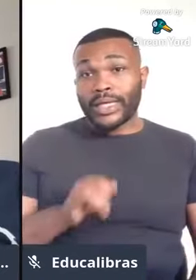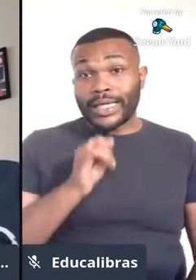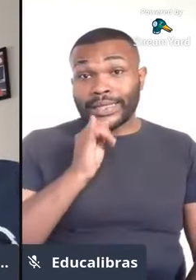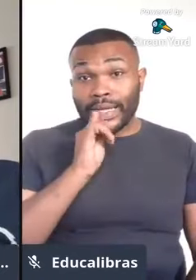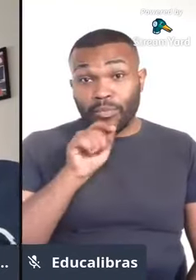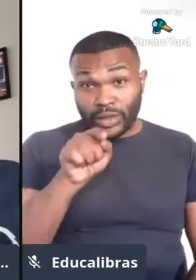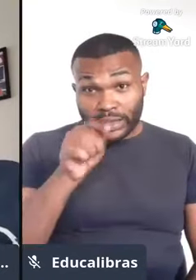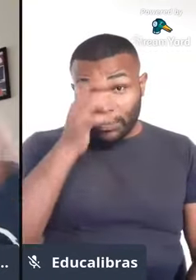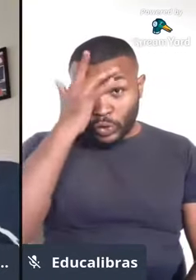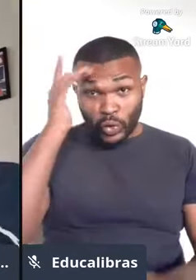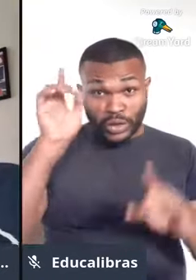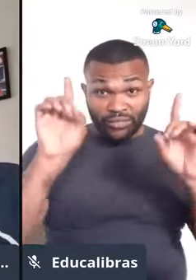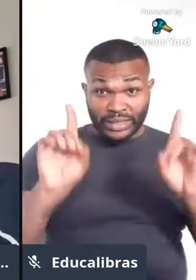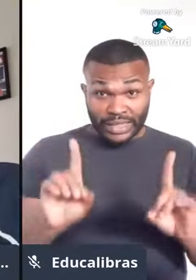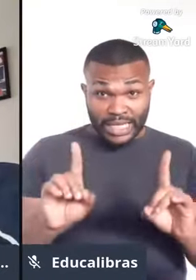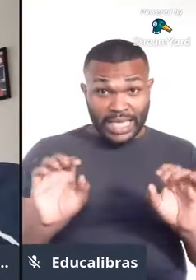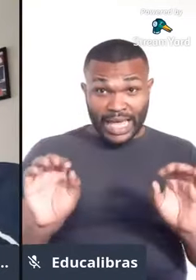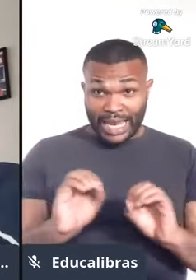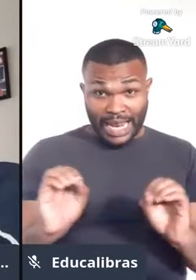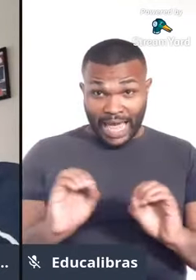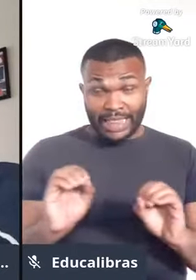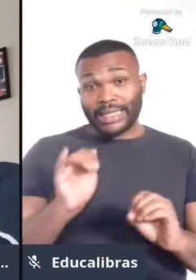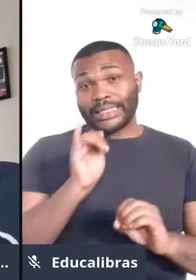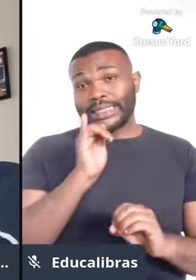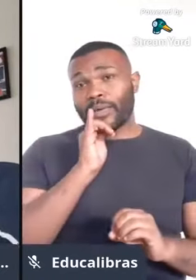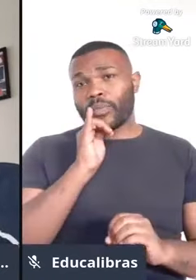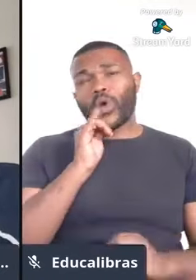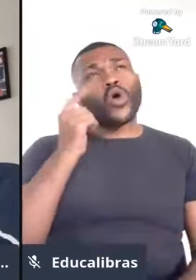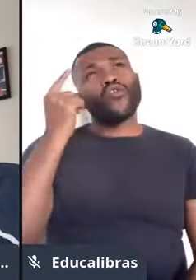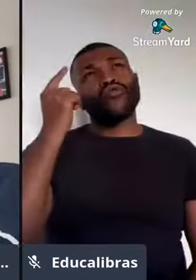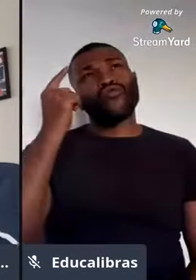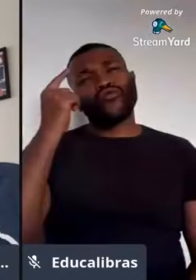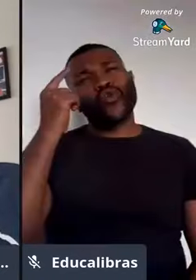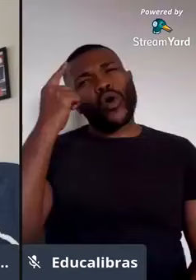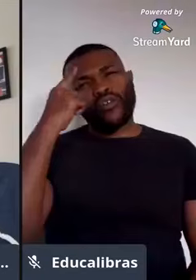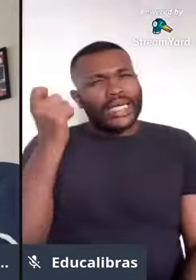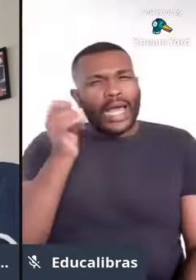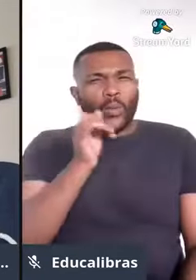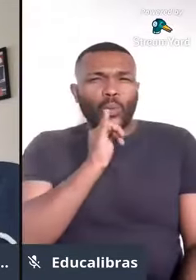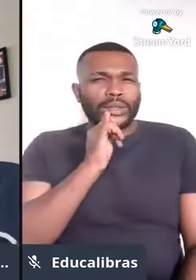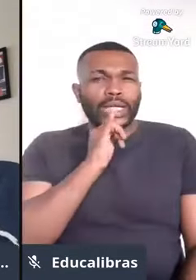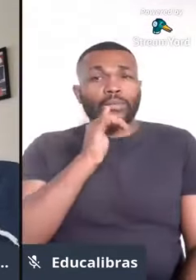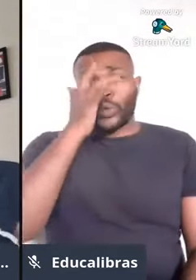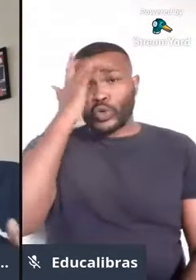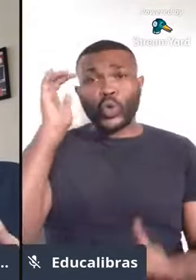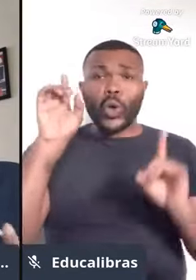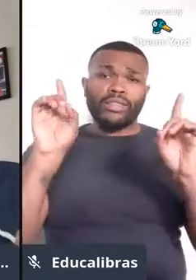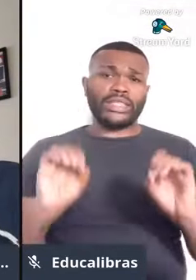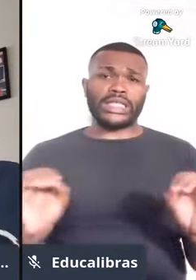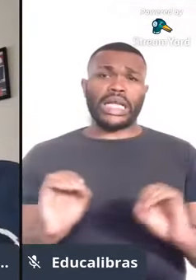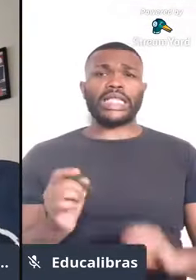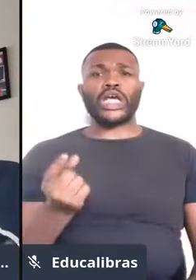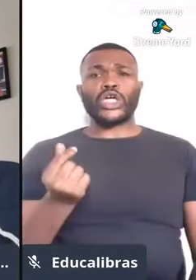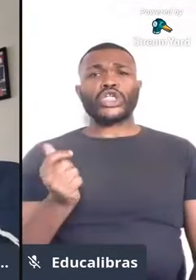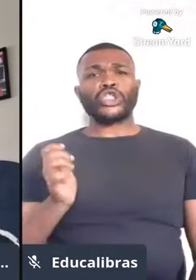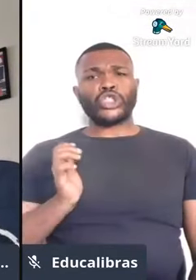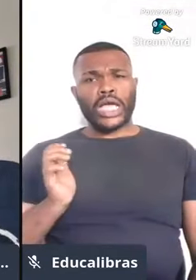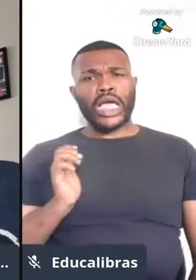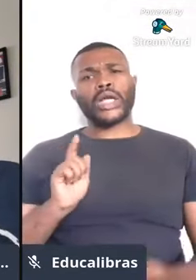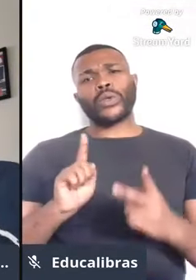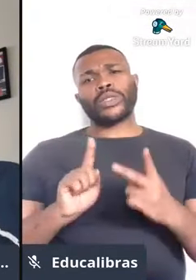você tem dinheiro, vamos criar uma pessoa hipotética, uma pessoa sem deficiência que tem dinheiro, que tem trabalho, tem um